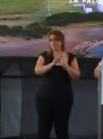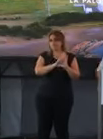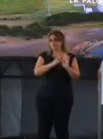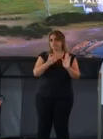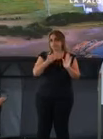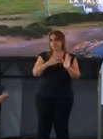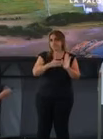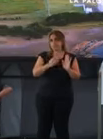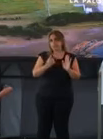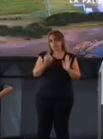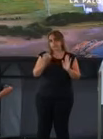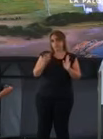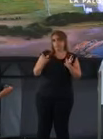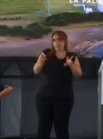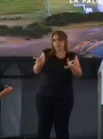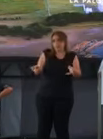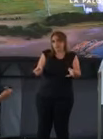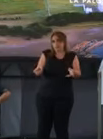primeros tiempos